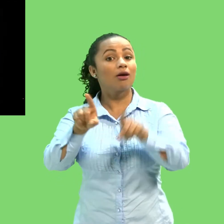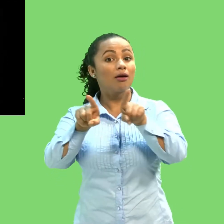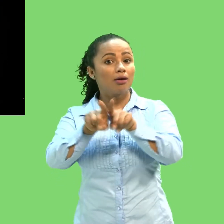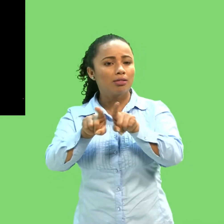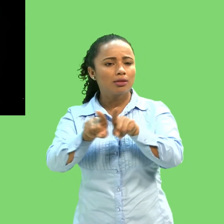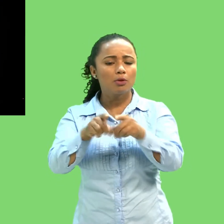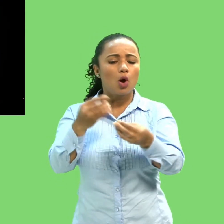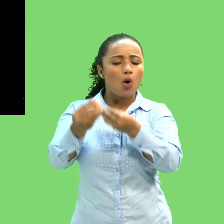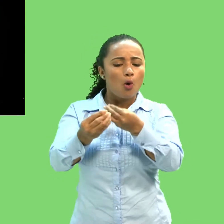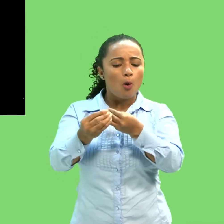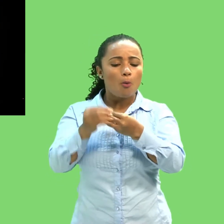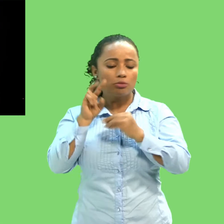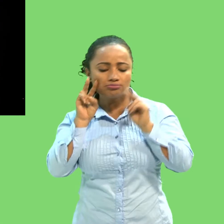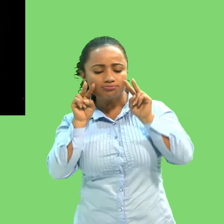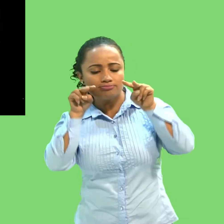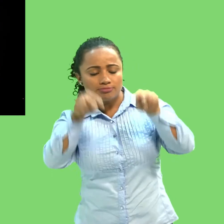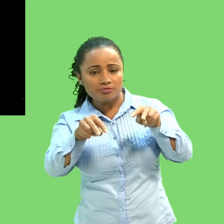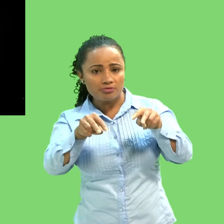da língua